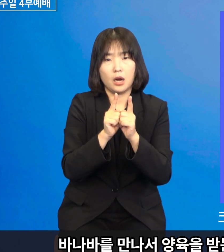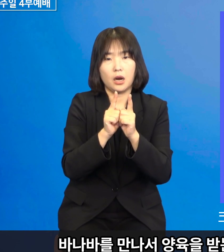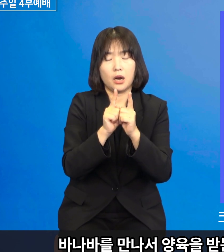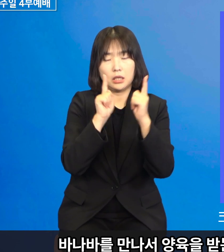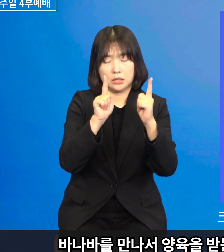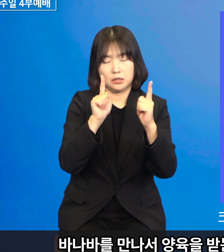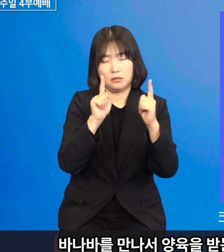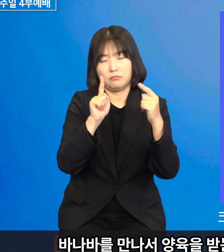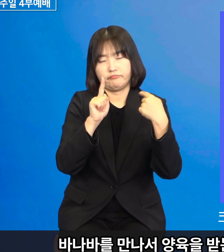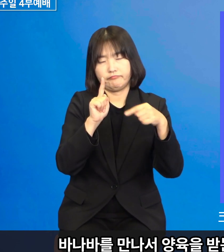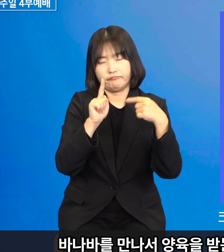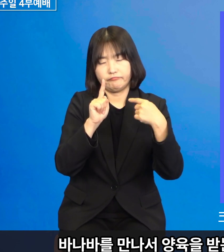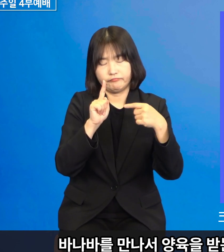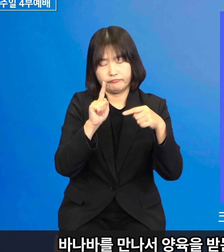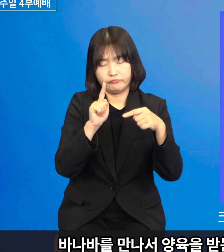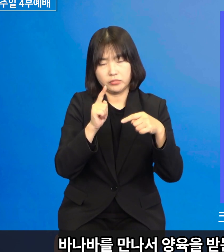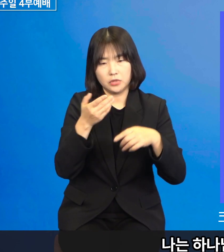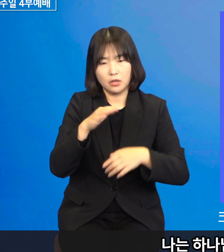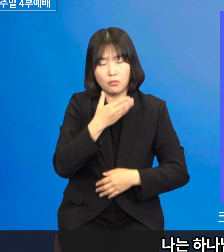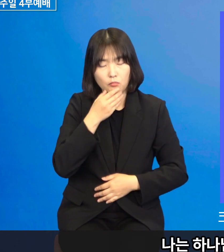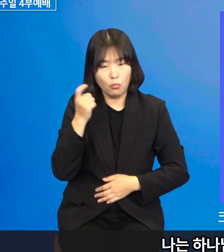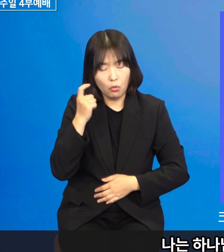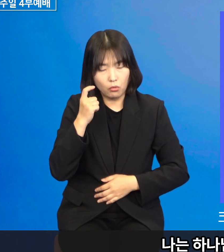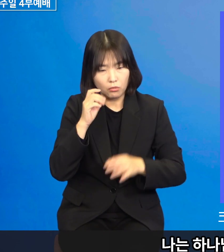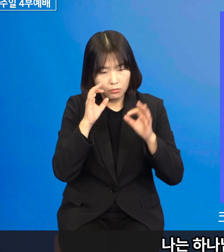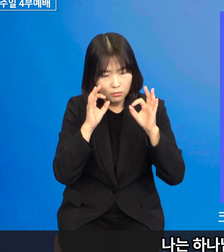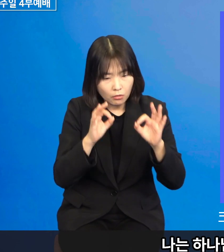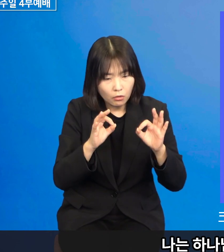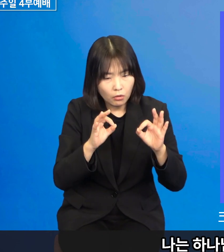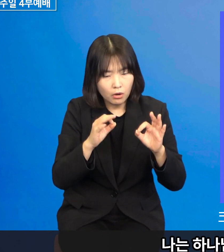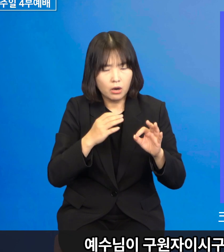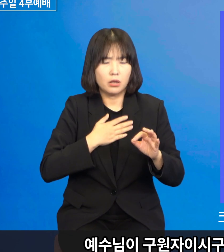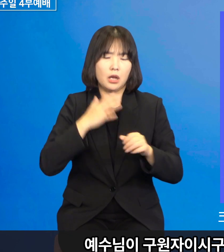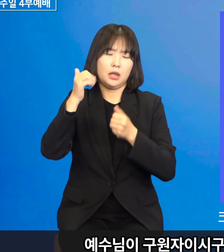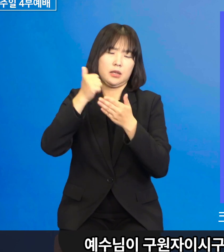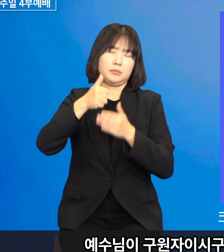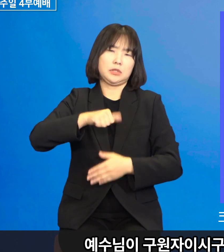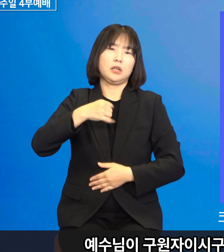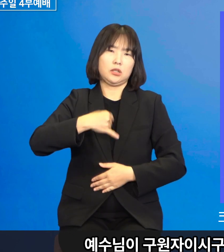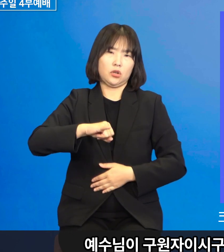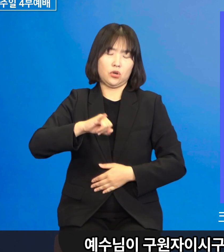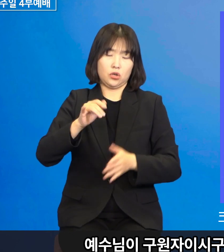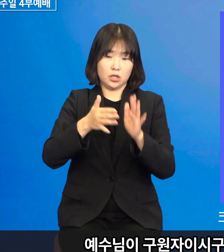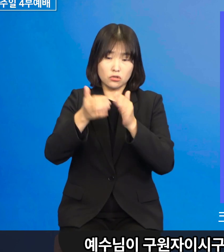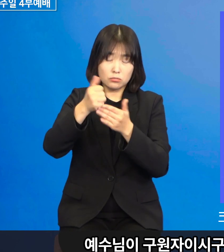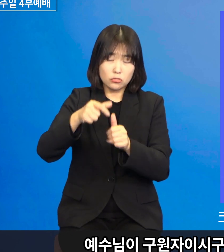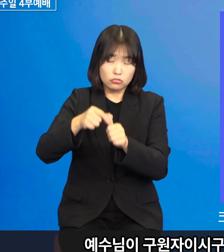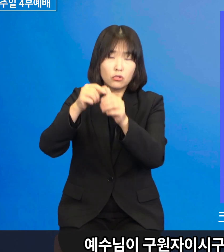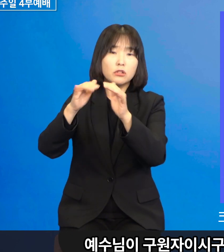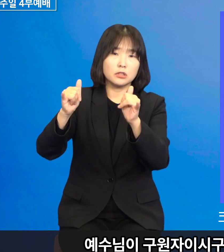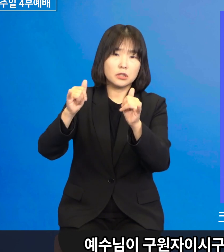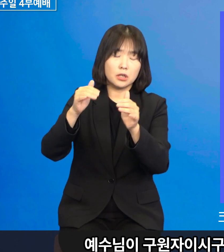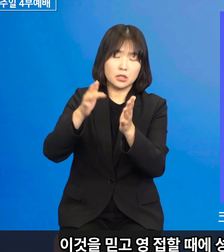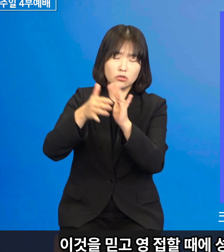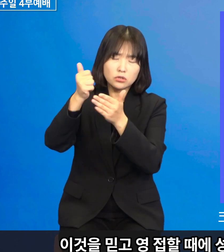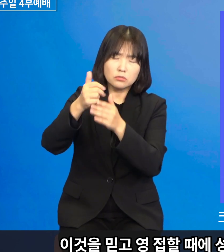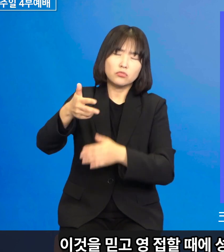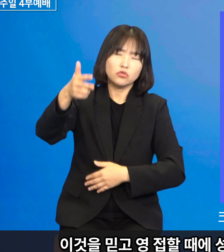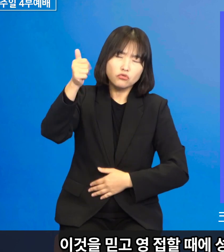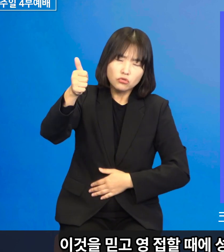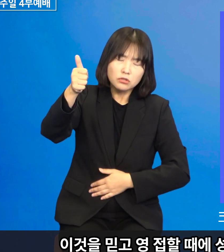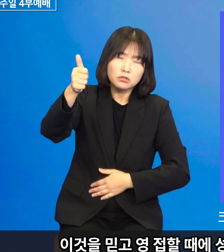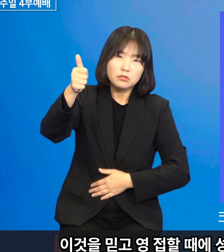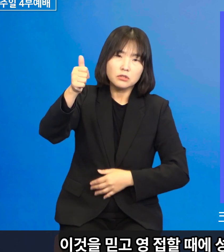메시지가 나오잖아요. 나는 하나님의 자녀구나, 예수님이 구원자시구나, 예수님이 주님이시구나,